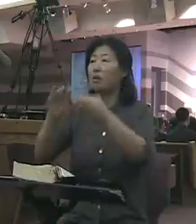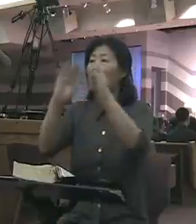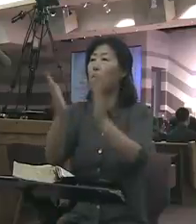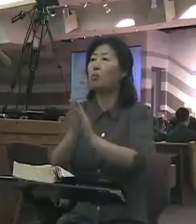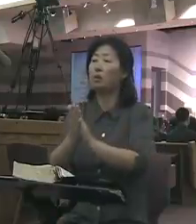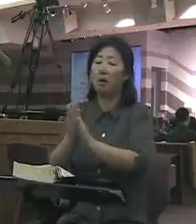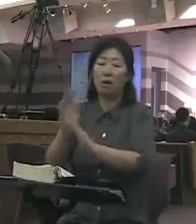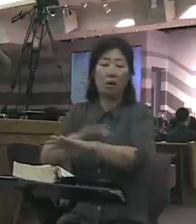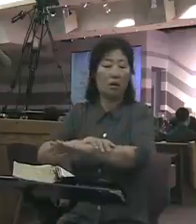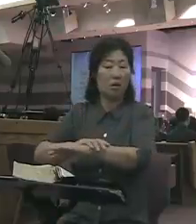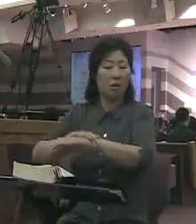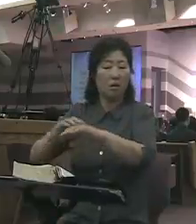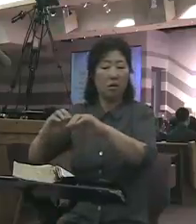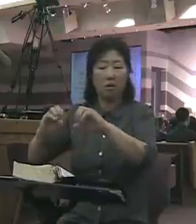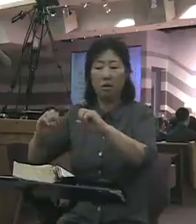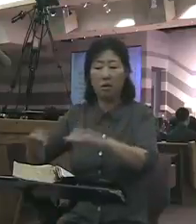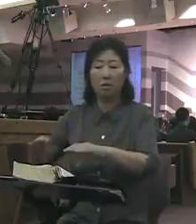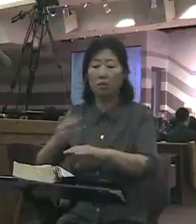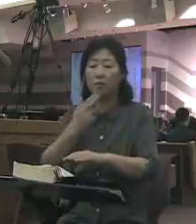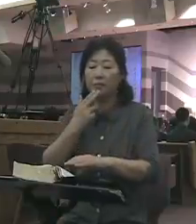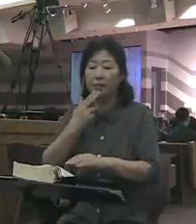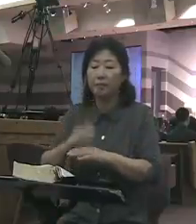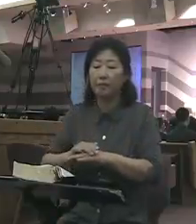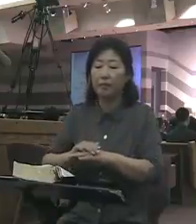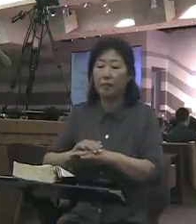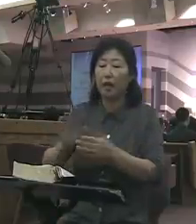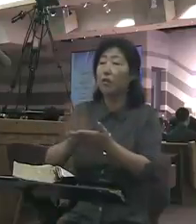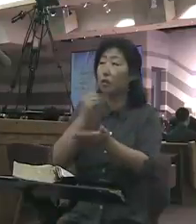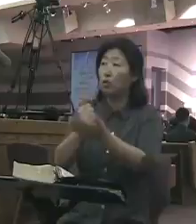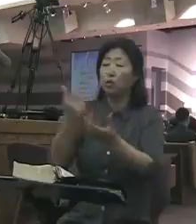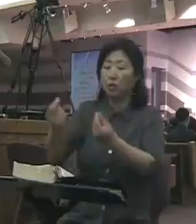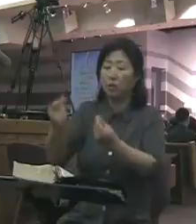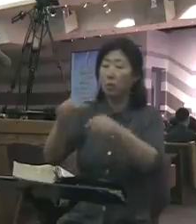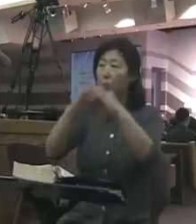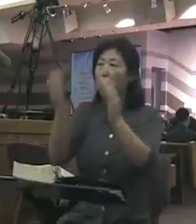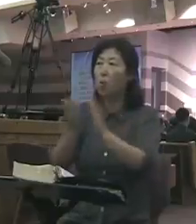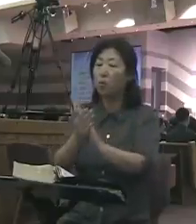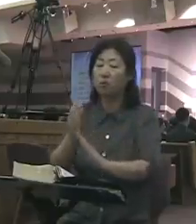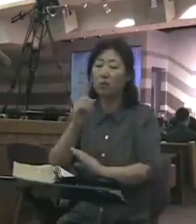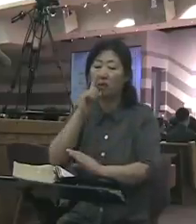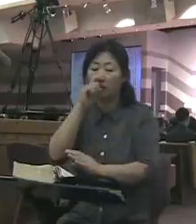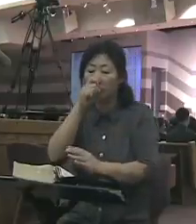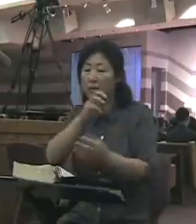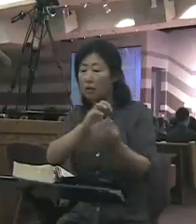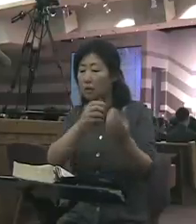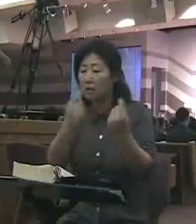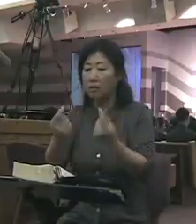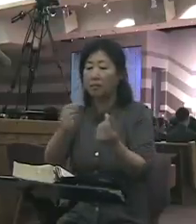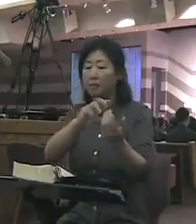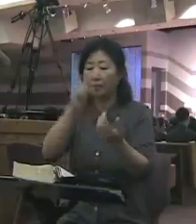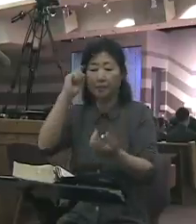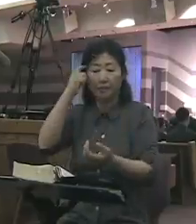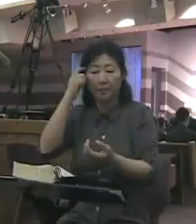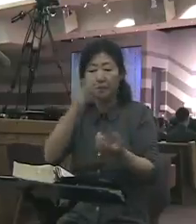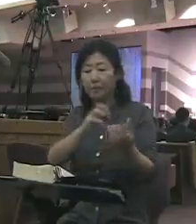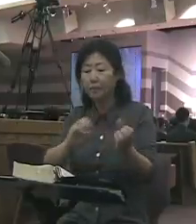여겨질 뿐입니다. 나는 그리스도 외에는 다 쓰레기처럼 여기고 모두 내버렸습니다. 그리스도를 얻기 위해